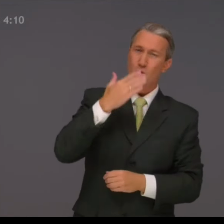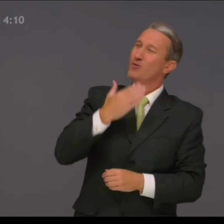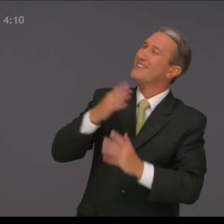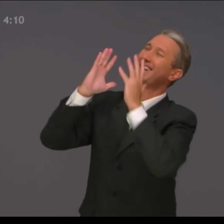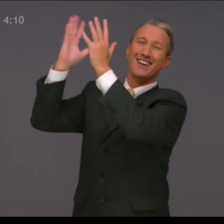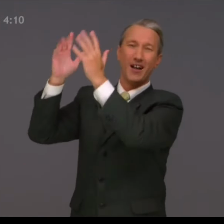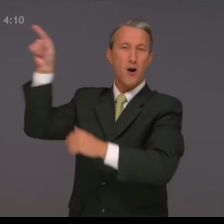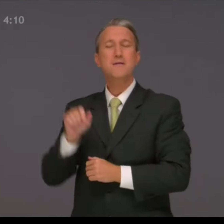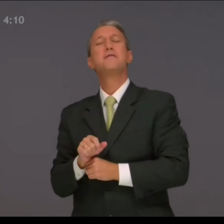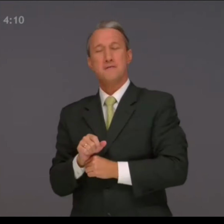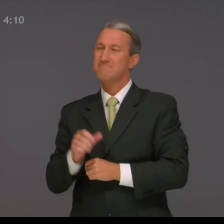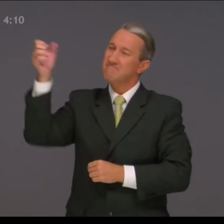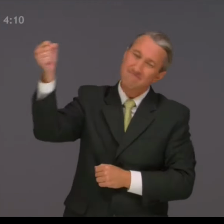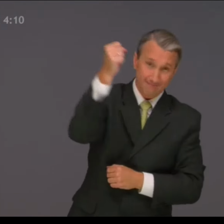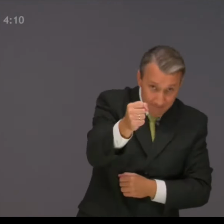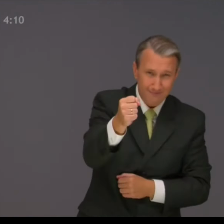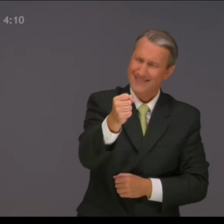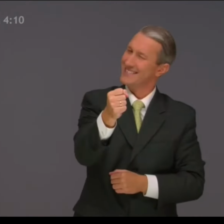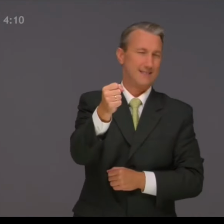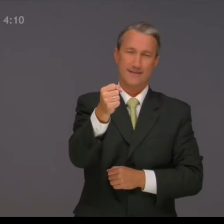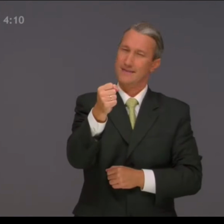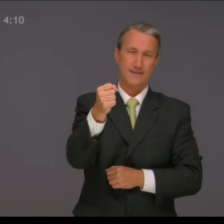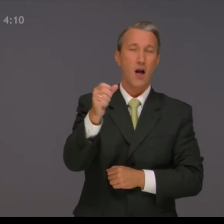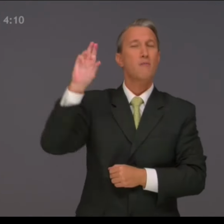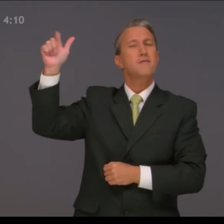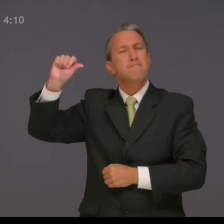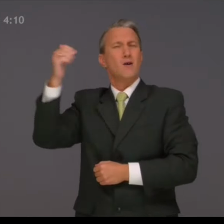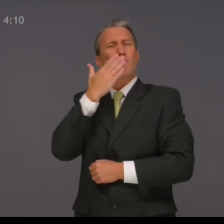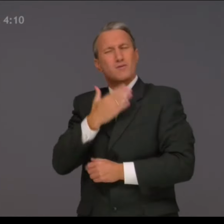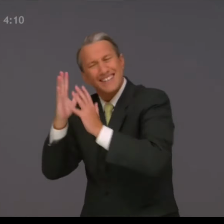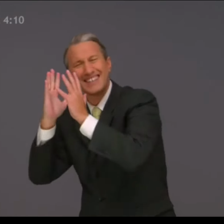80-60 ile 80 atış yapabilirsin.